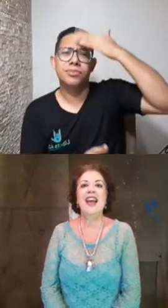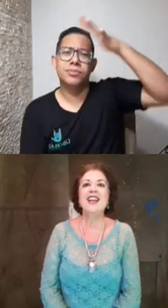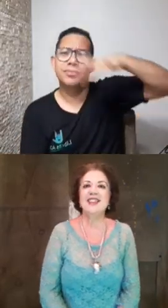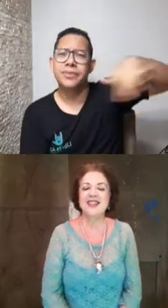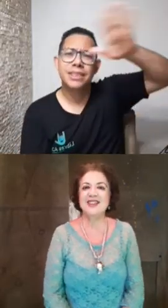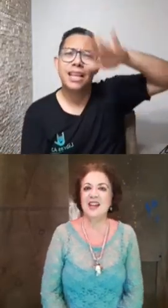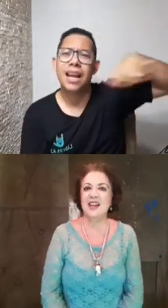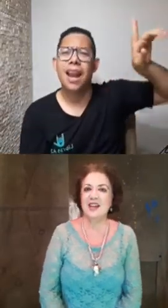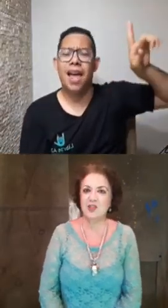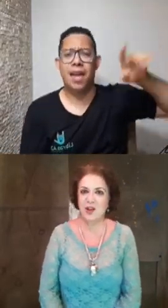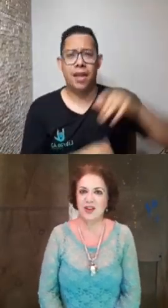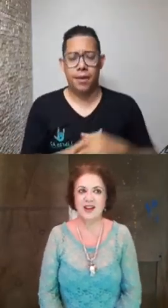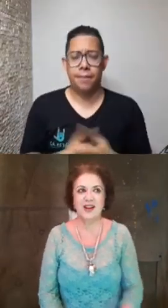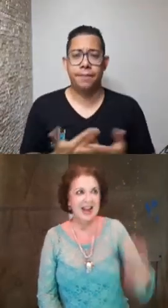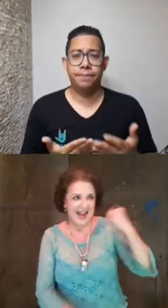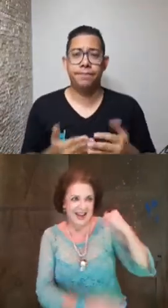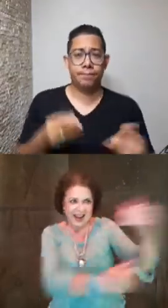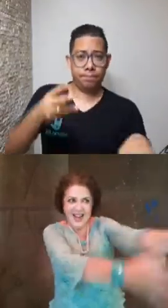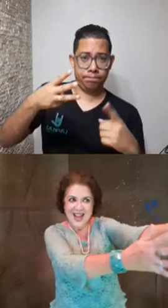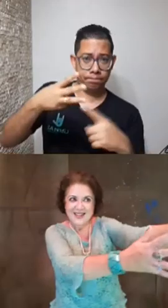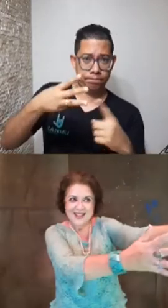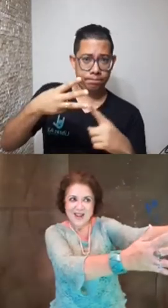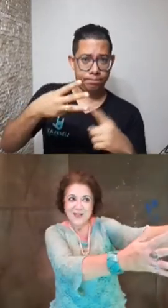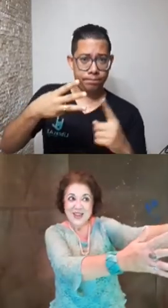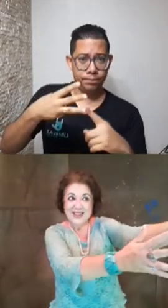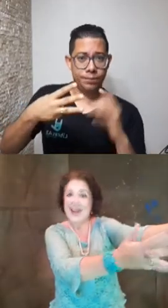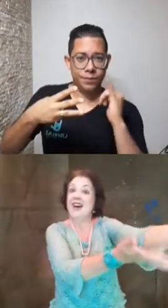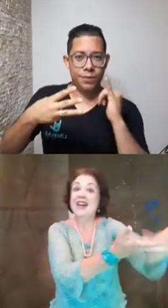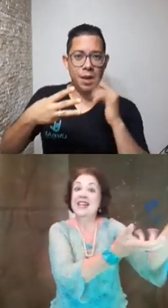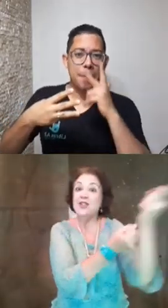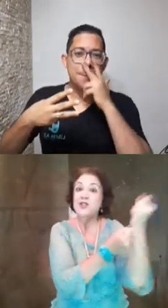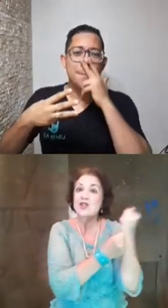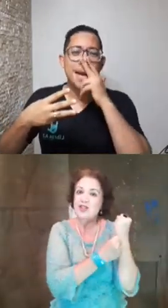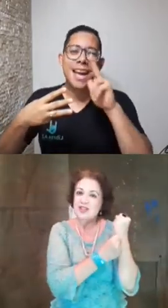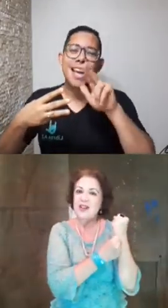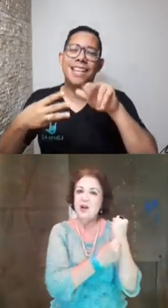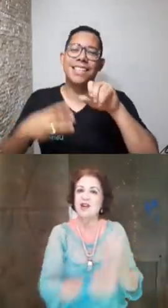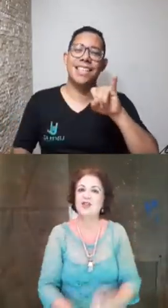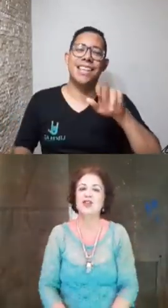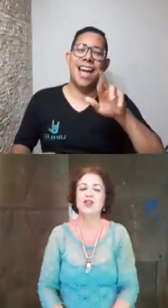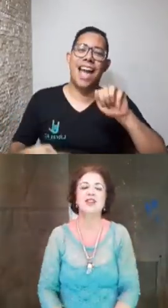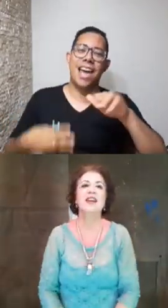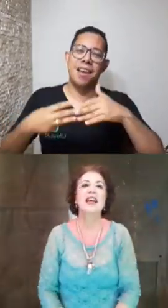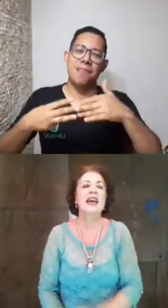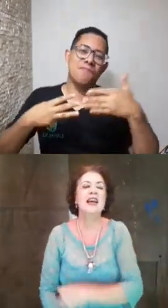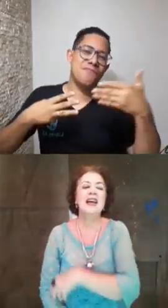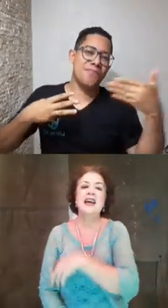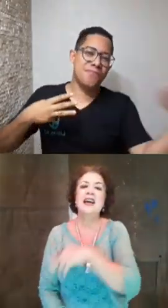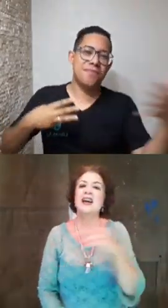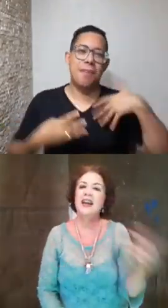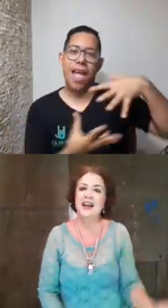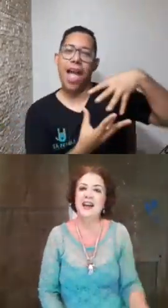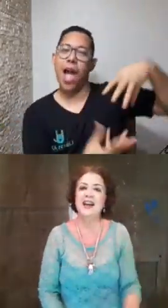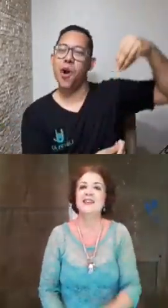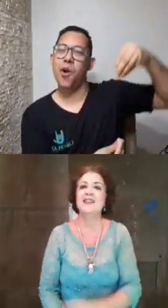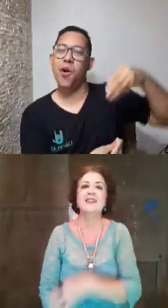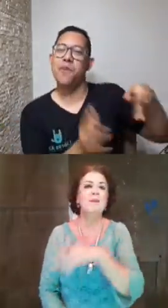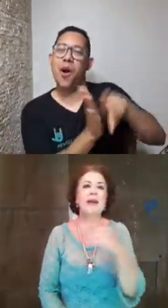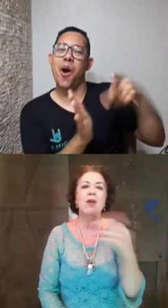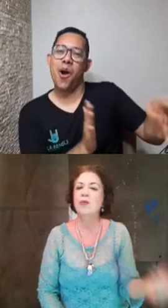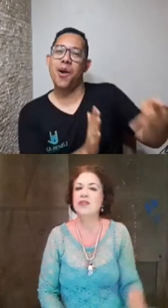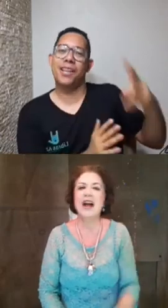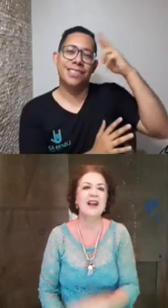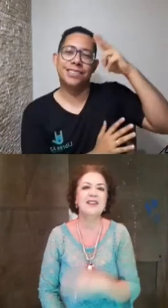E essa terceira história, Além da Vida Antes da Morte, ela é